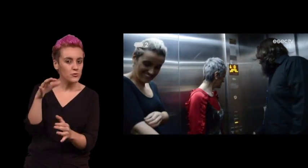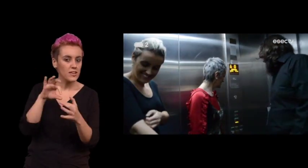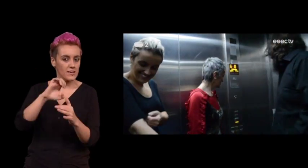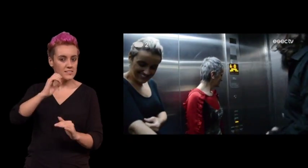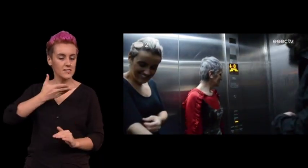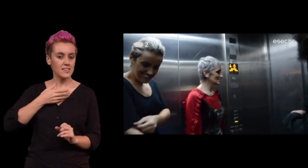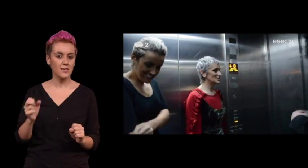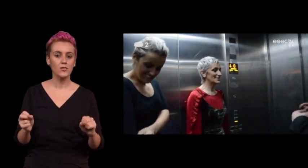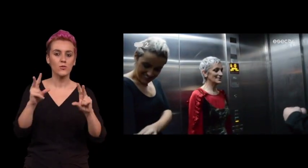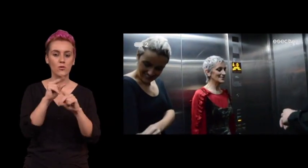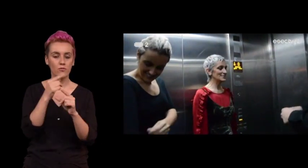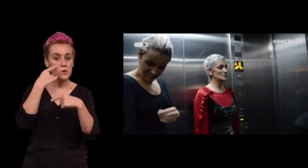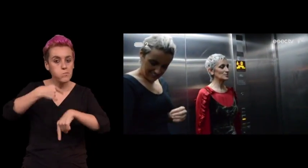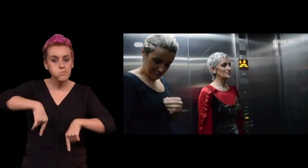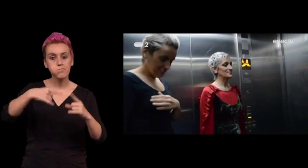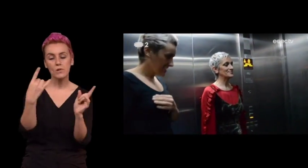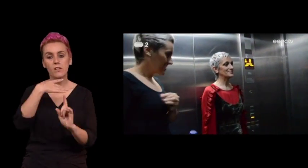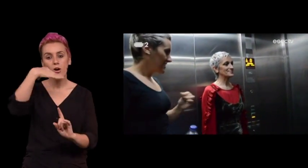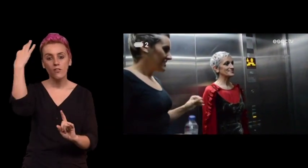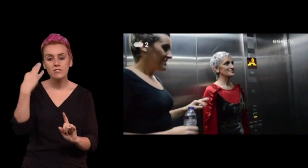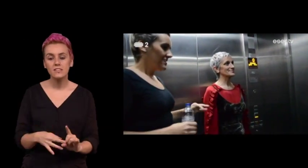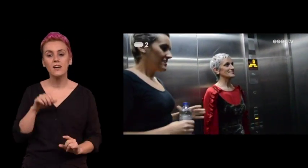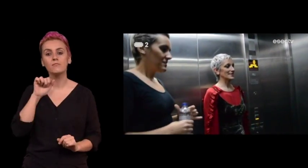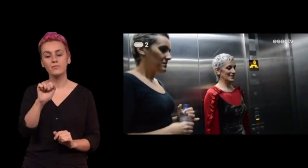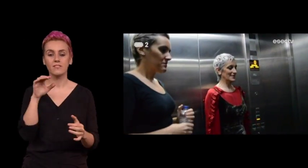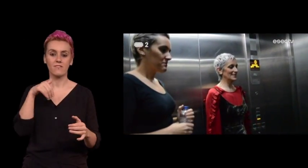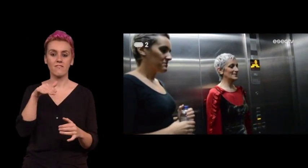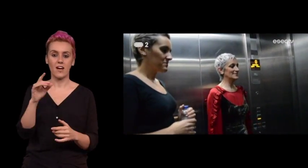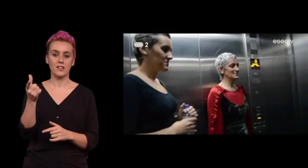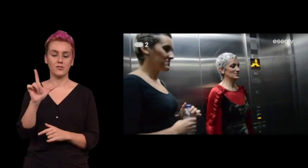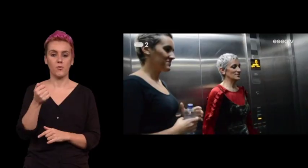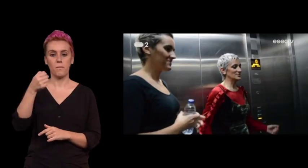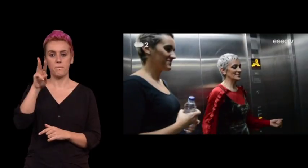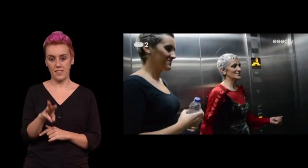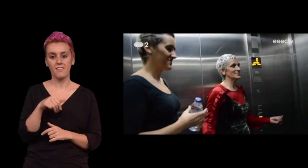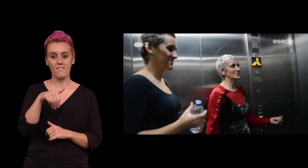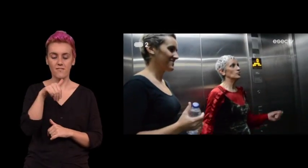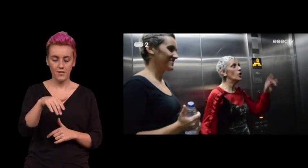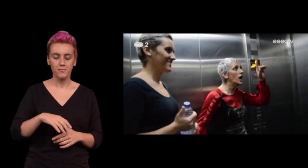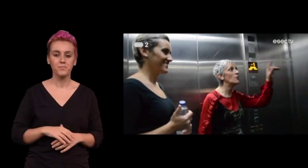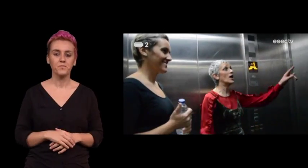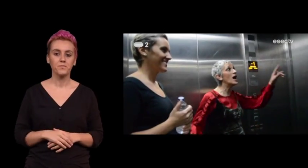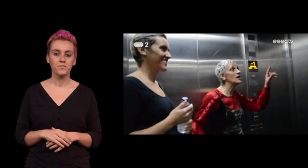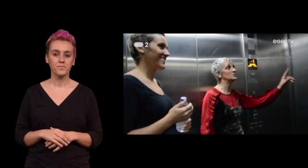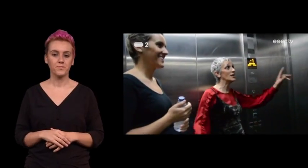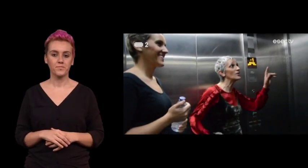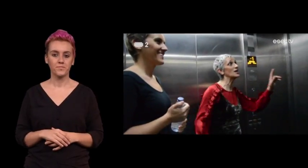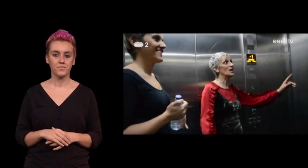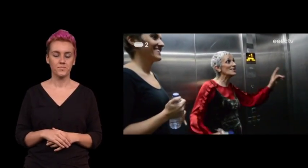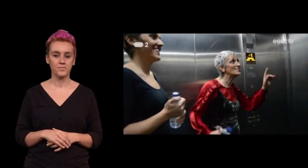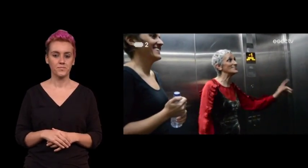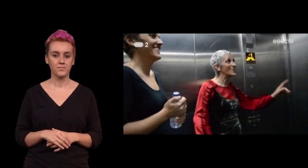álbum, Outras Vidas, será apresentado oficialmente no Festival de Belém, no dia